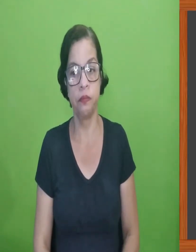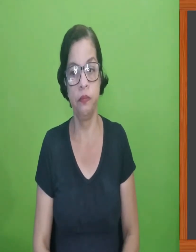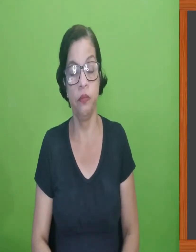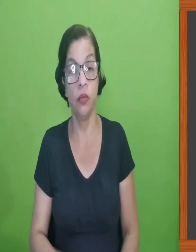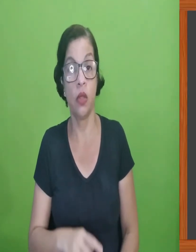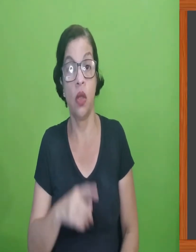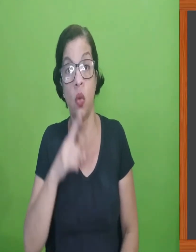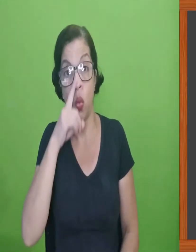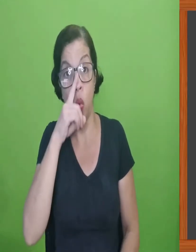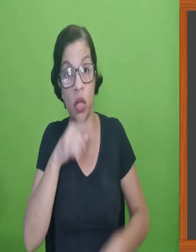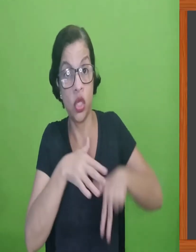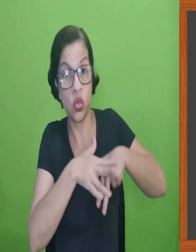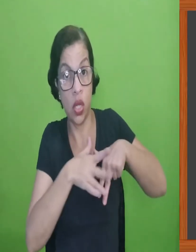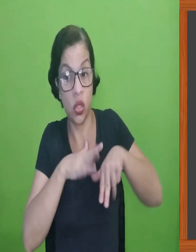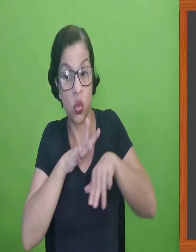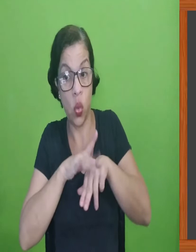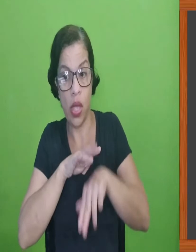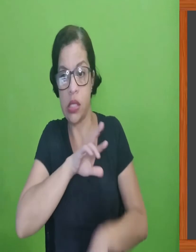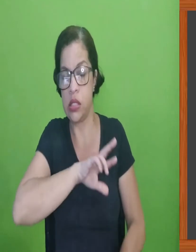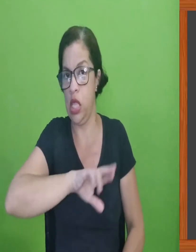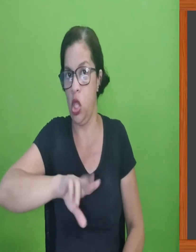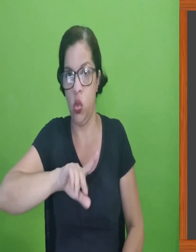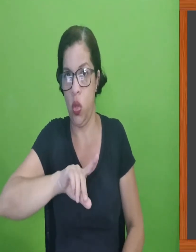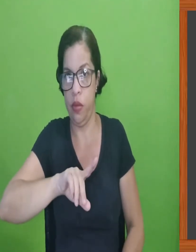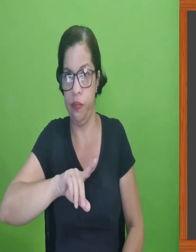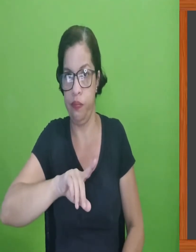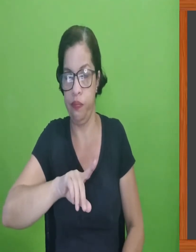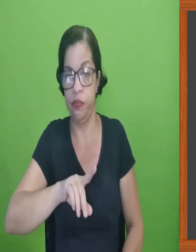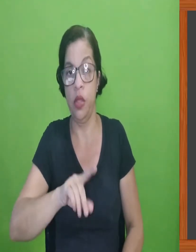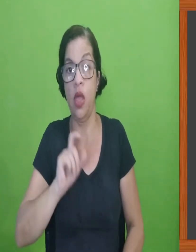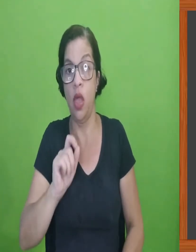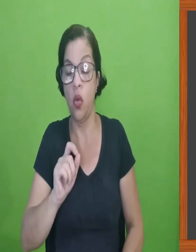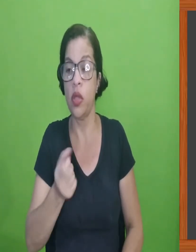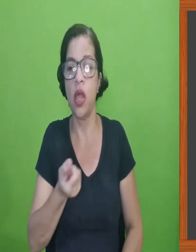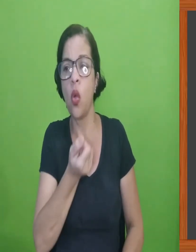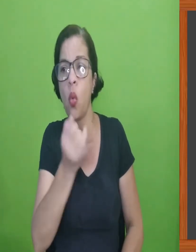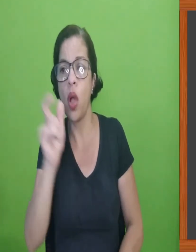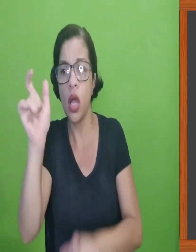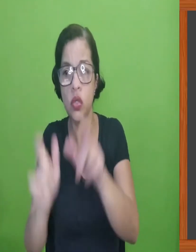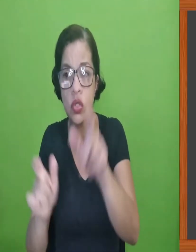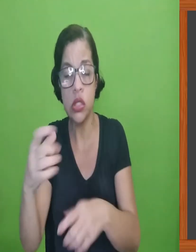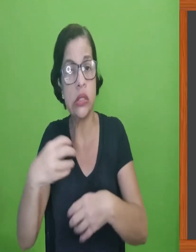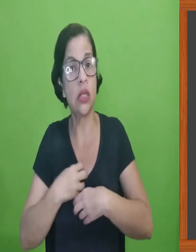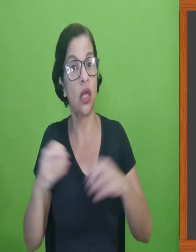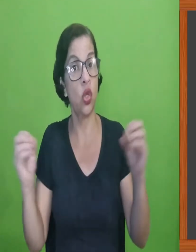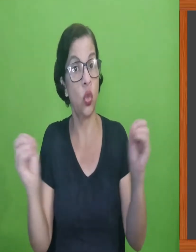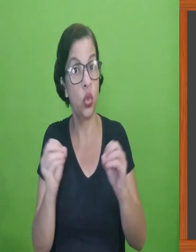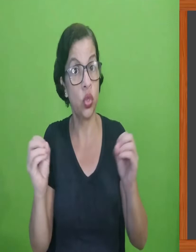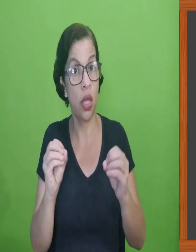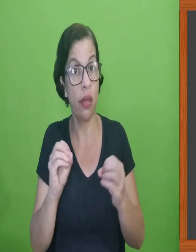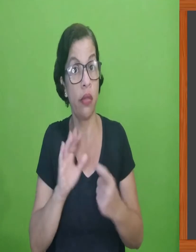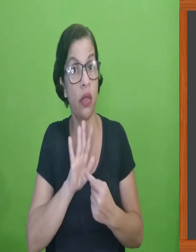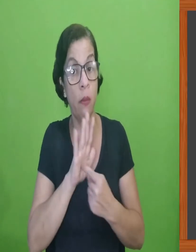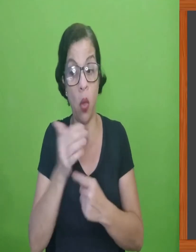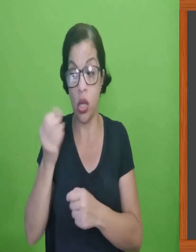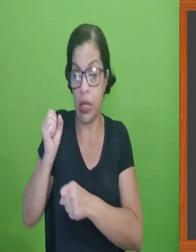O risco cardiovascular não é uma doença. É a estimativa do risco de um indivíduo, mesmo assintomático,